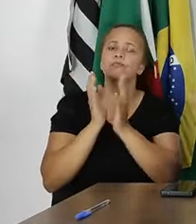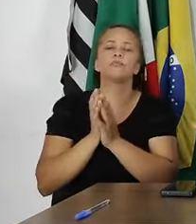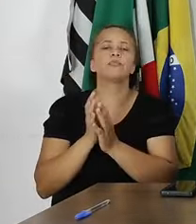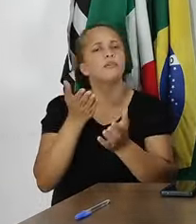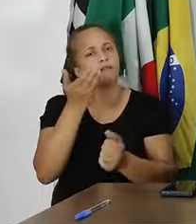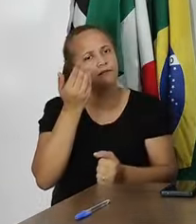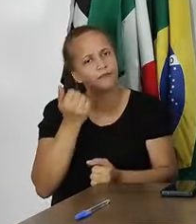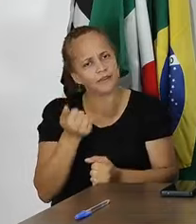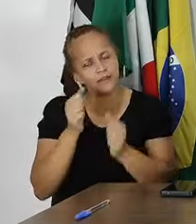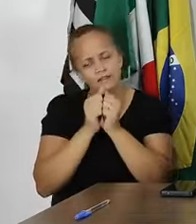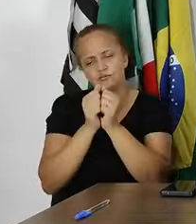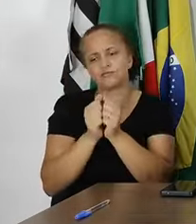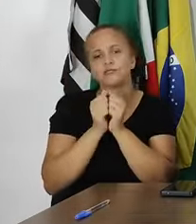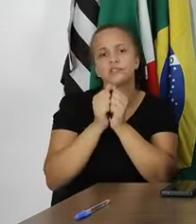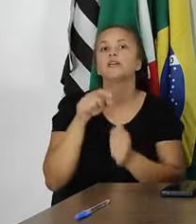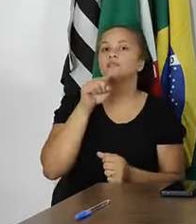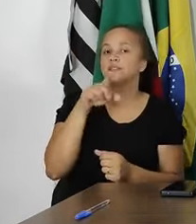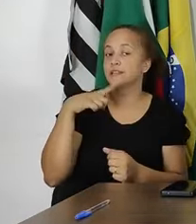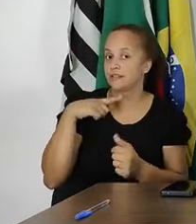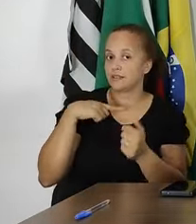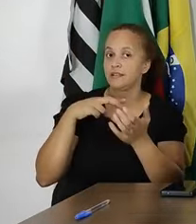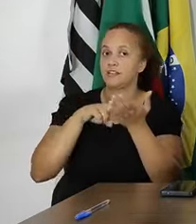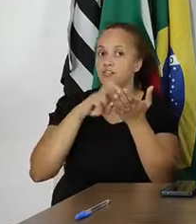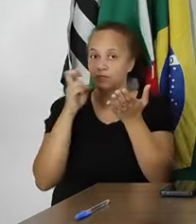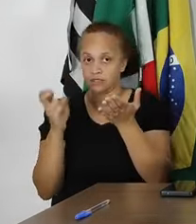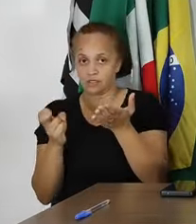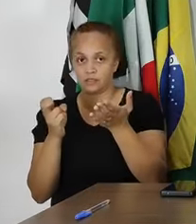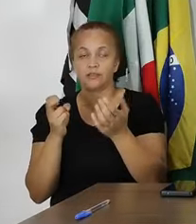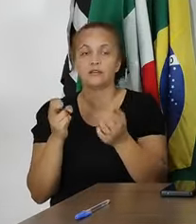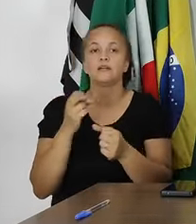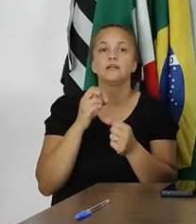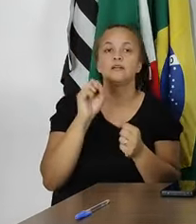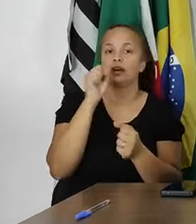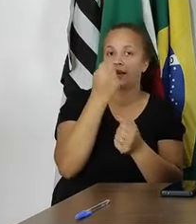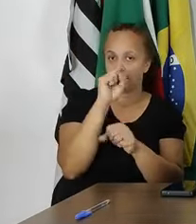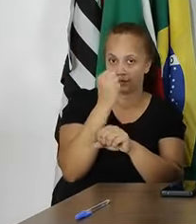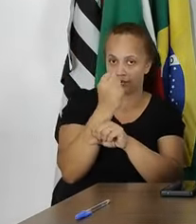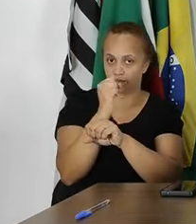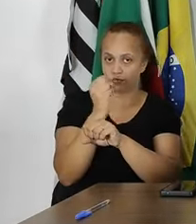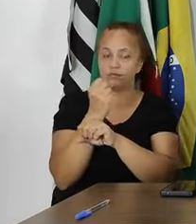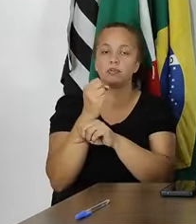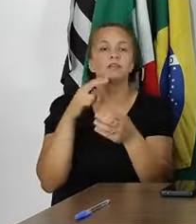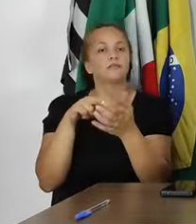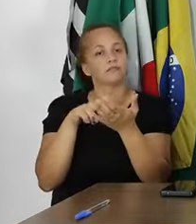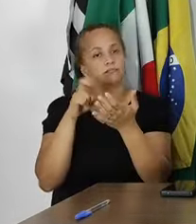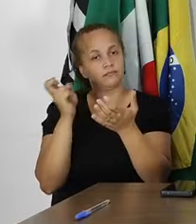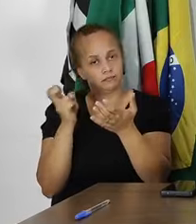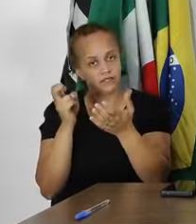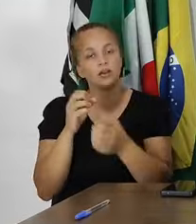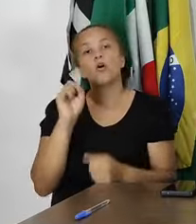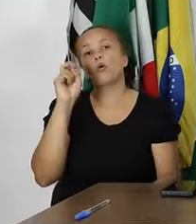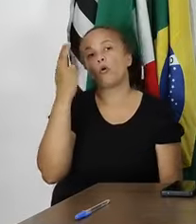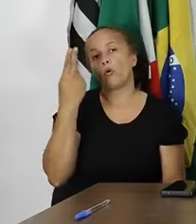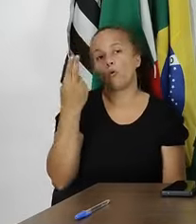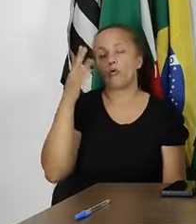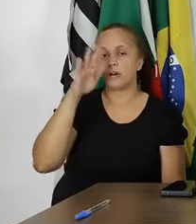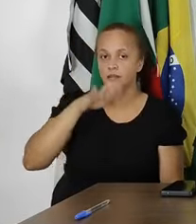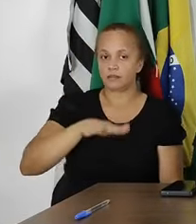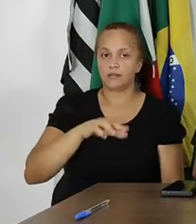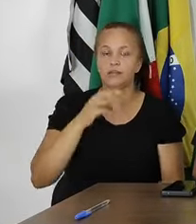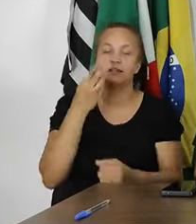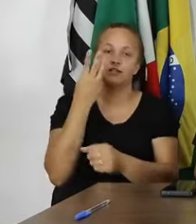Você, irmã, você tem duas opções, de manhã às 20 horas, de manhã às 8 horas, ou à tarde às